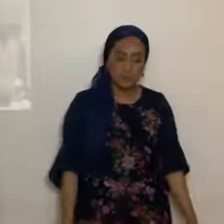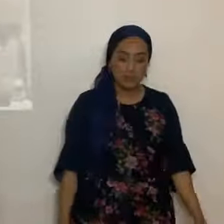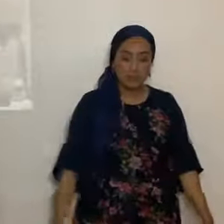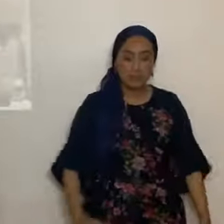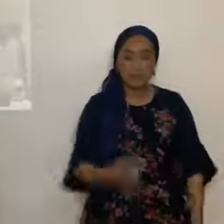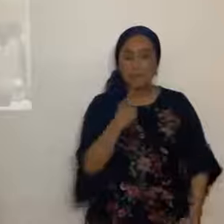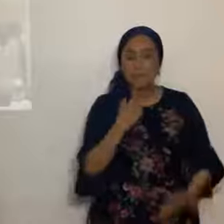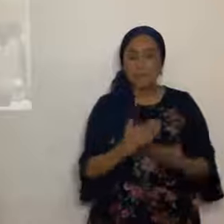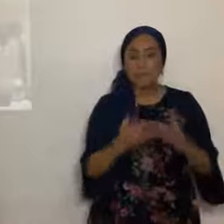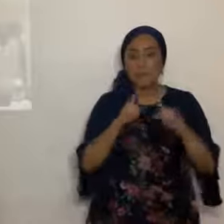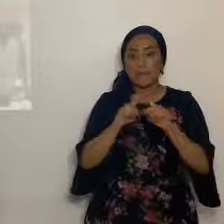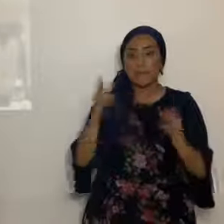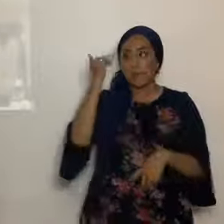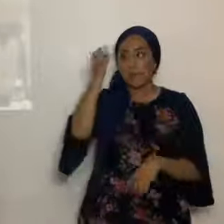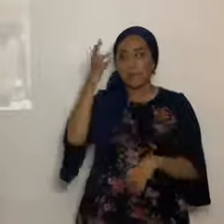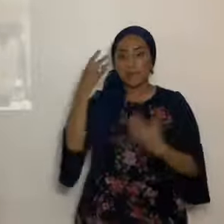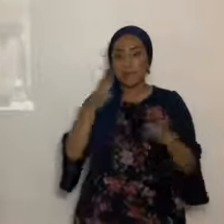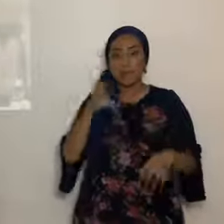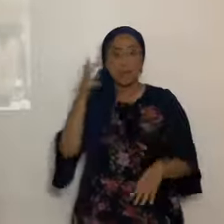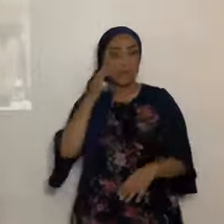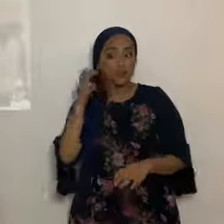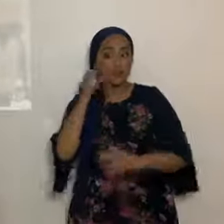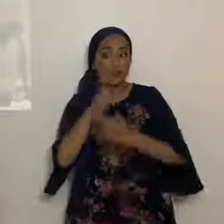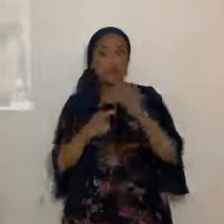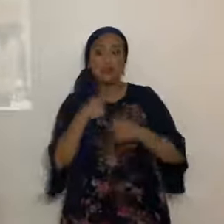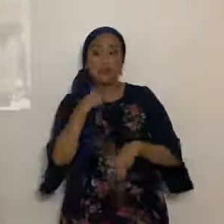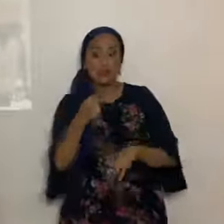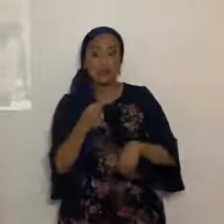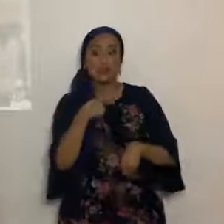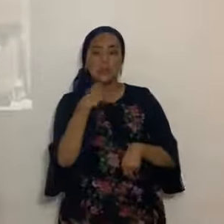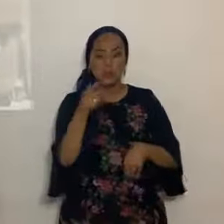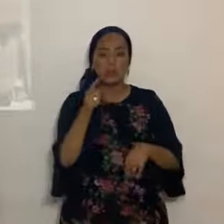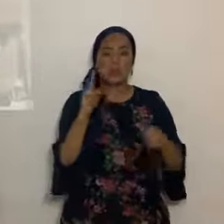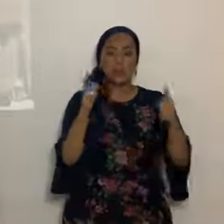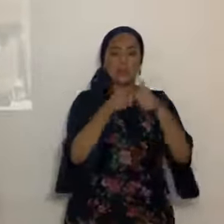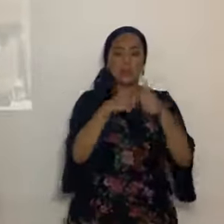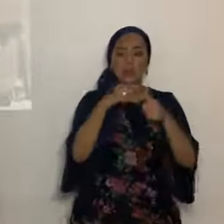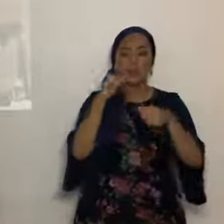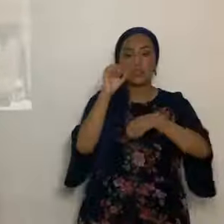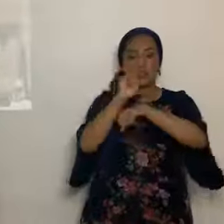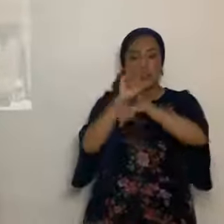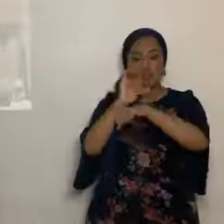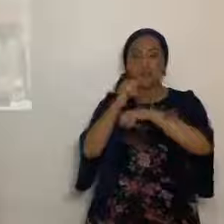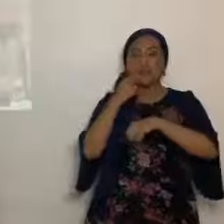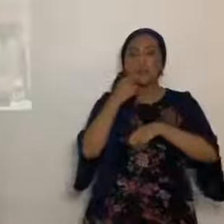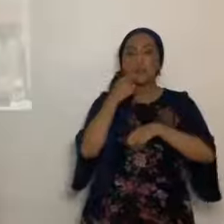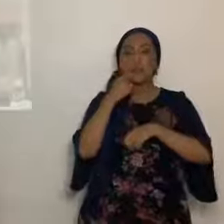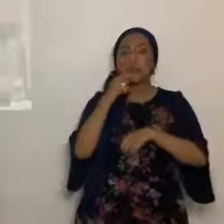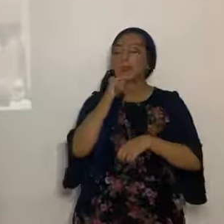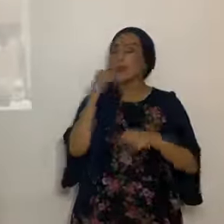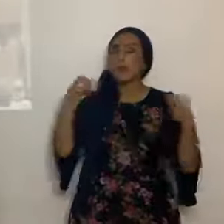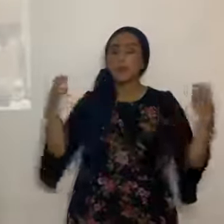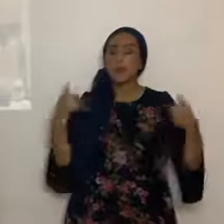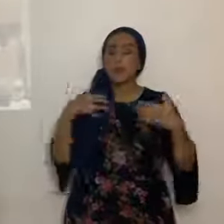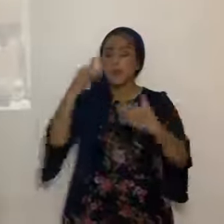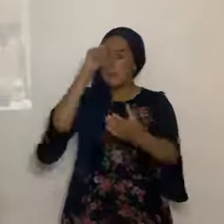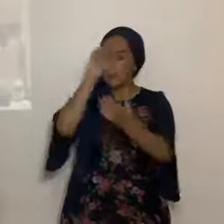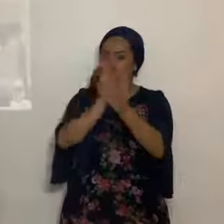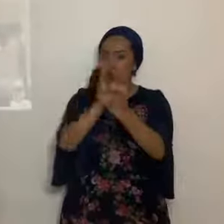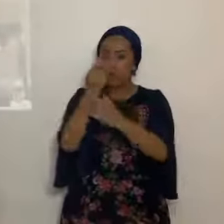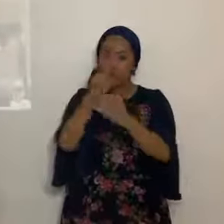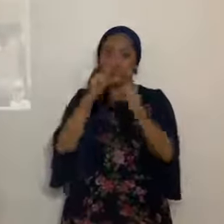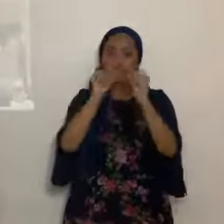dice así: pero Yahshua, luego que oyó lo que se decía, dijo al principal de la sinagoga: no temas, cree solamente. Voy a